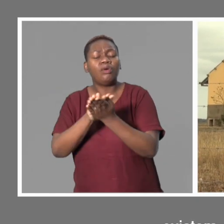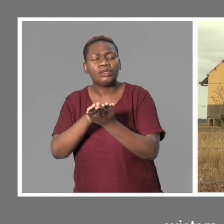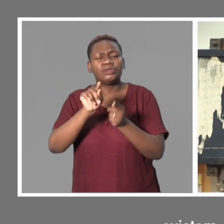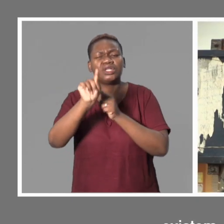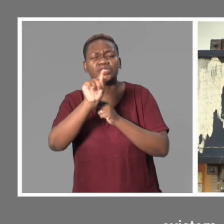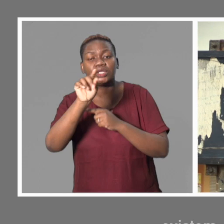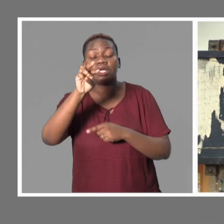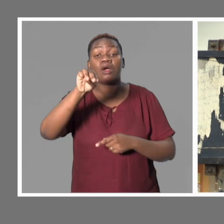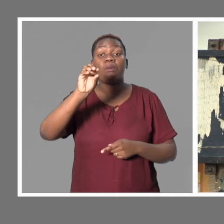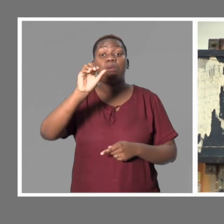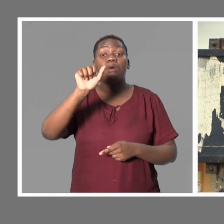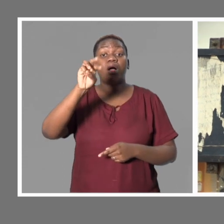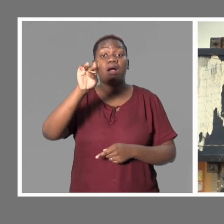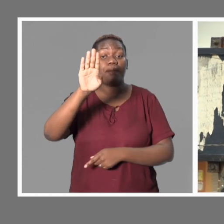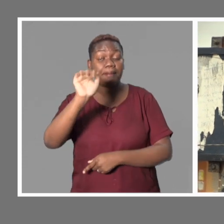deficiência.